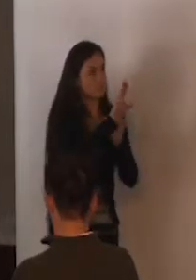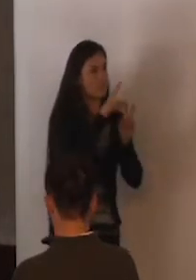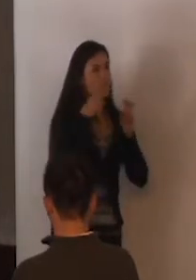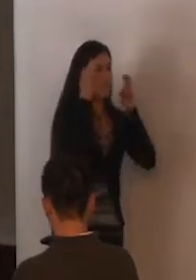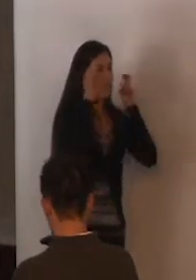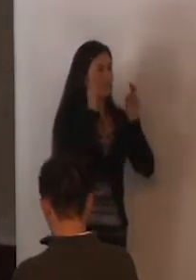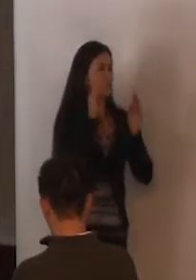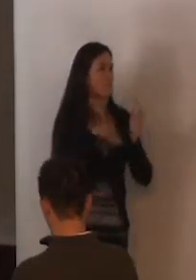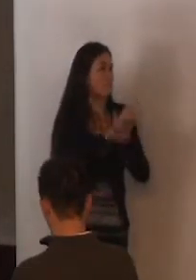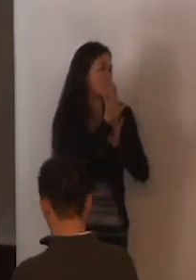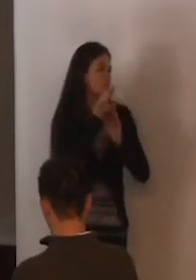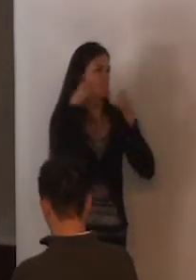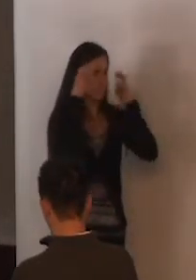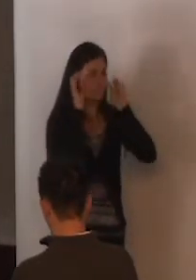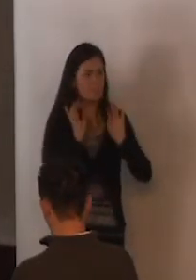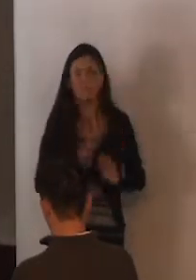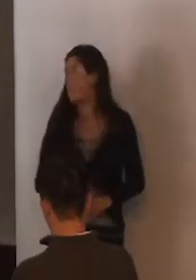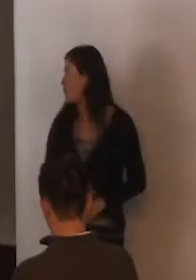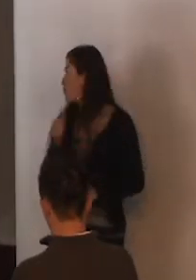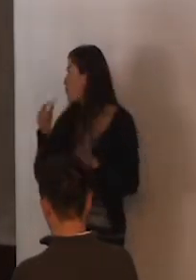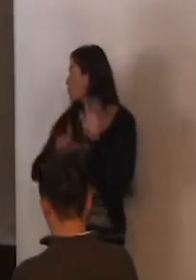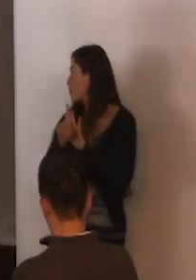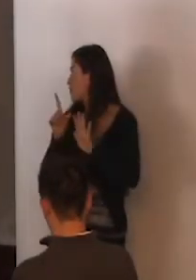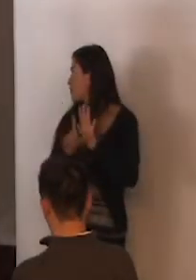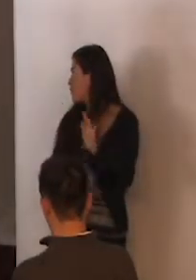miremos otro video.